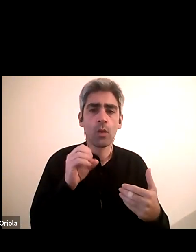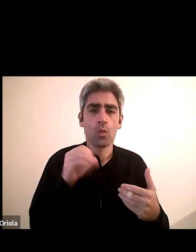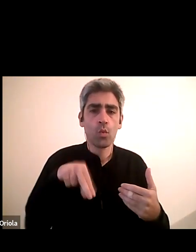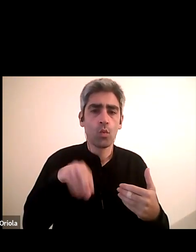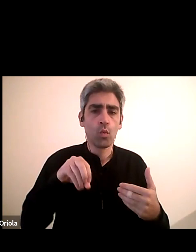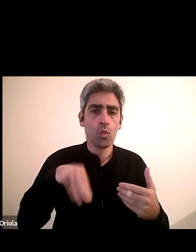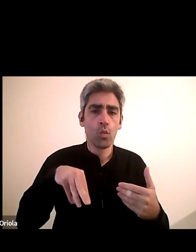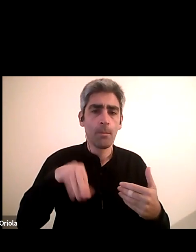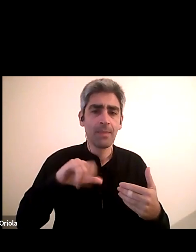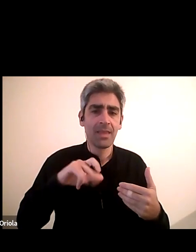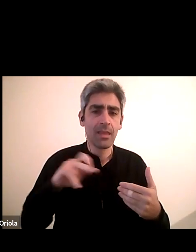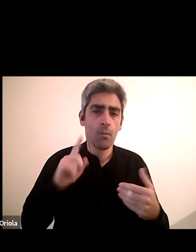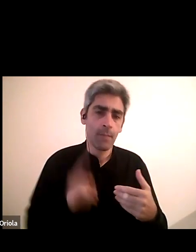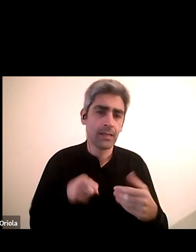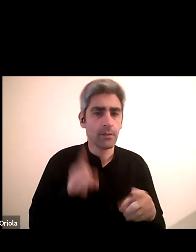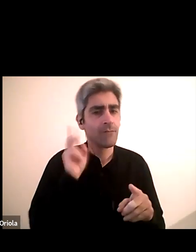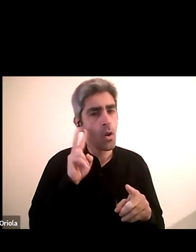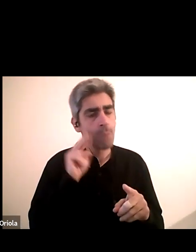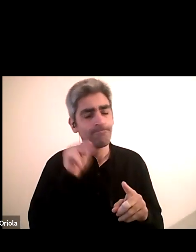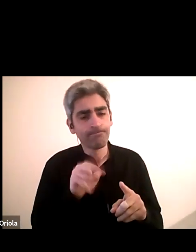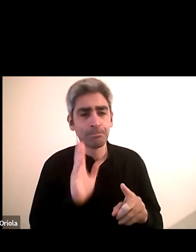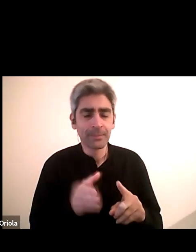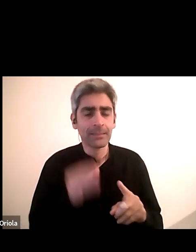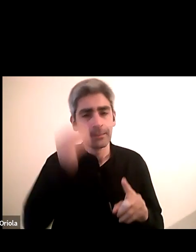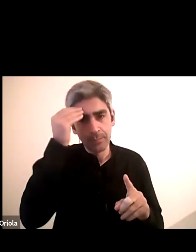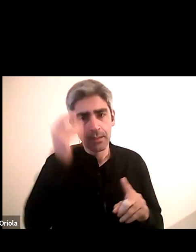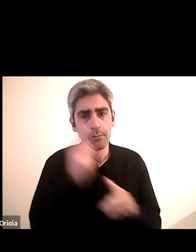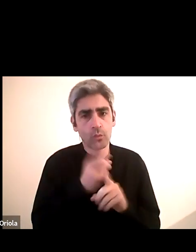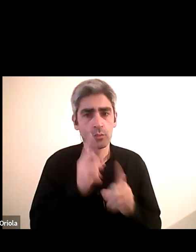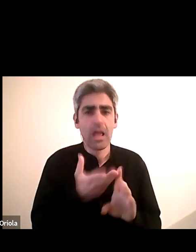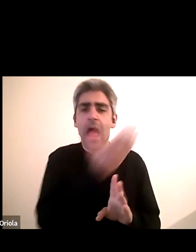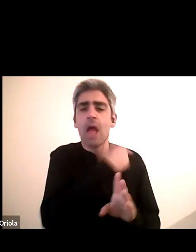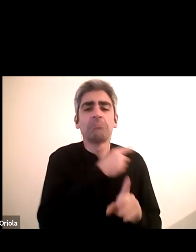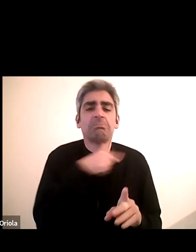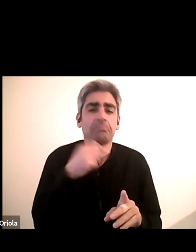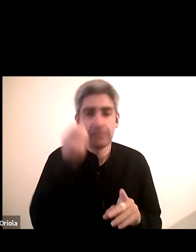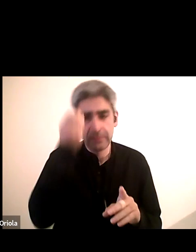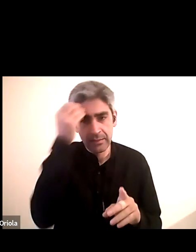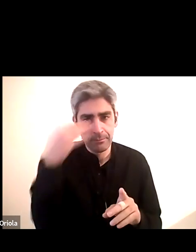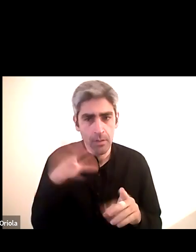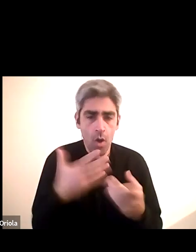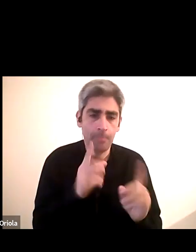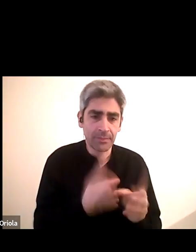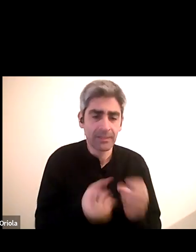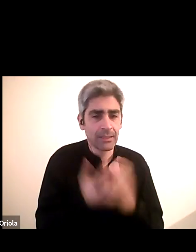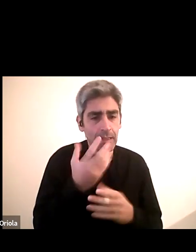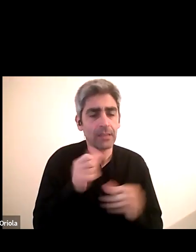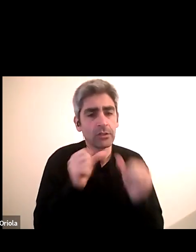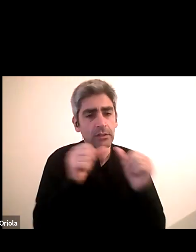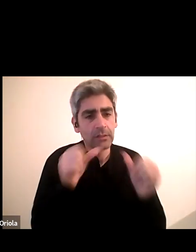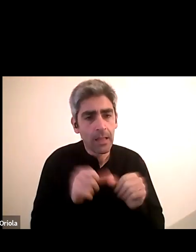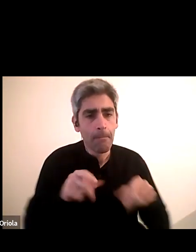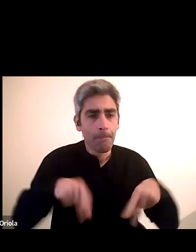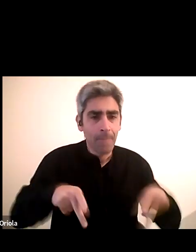tinha tido anteriormente, naturalmente, porque começou a preocupação de criar sistemas e metodologias